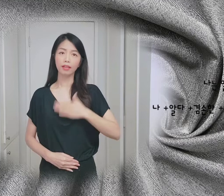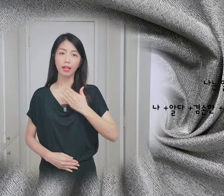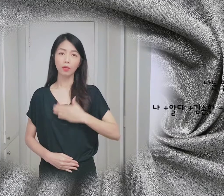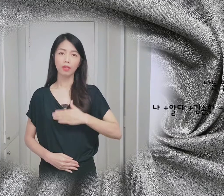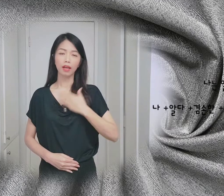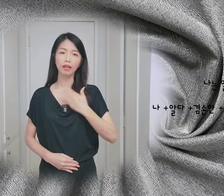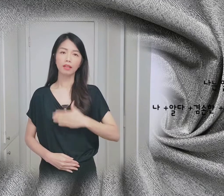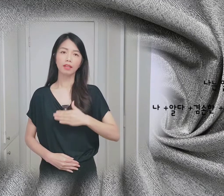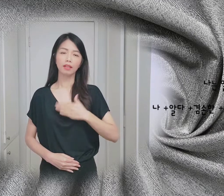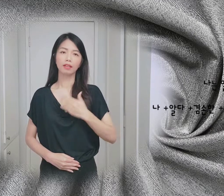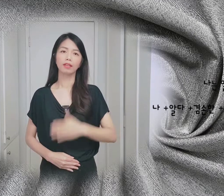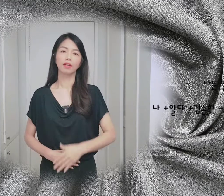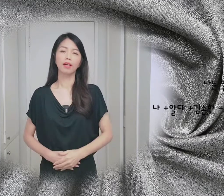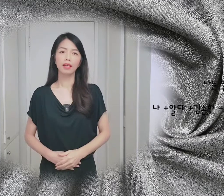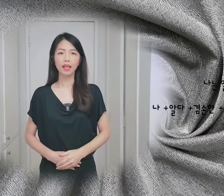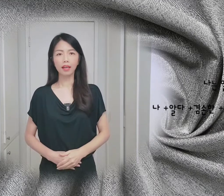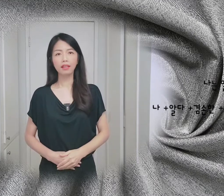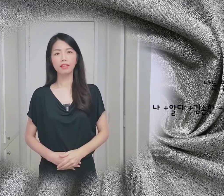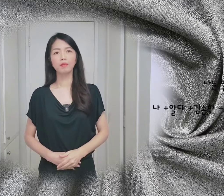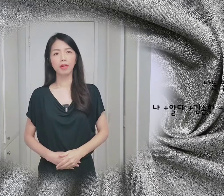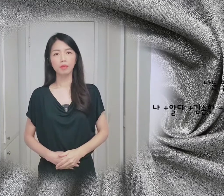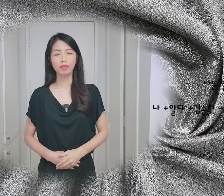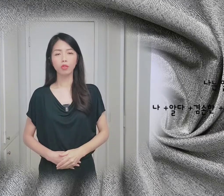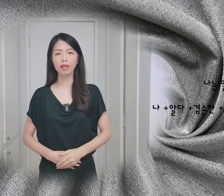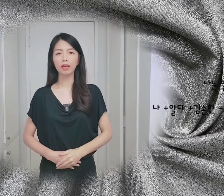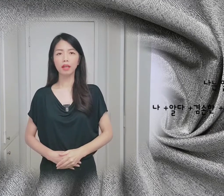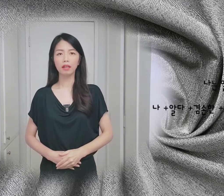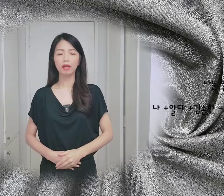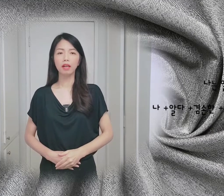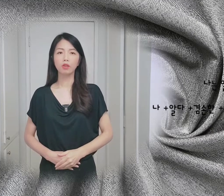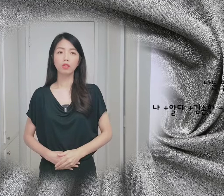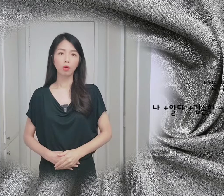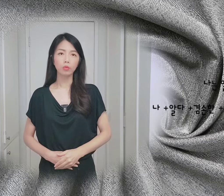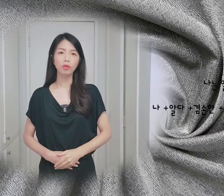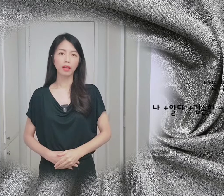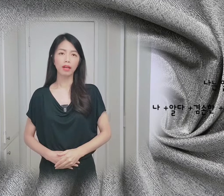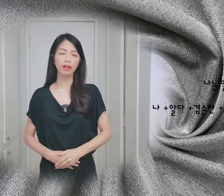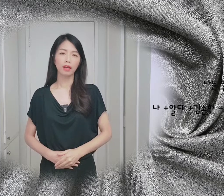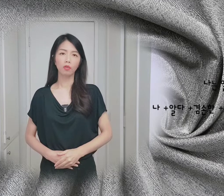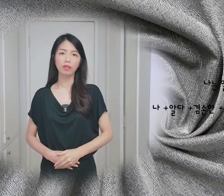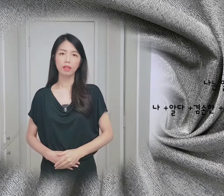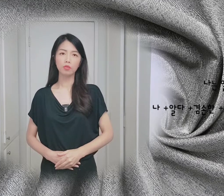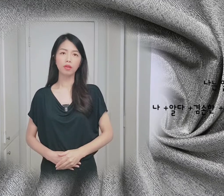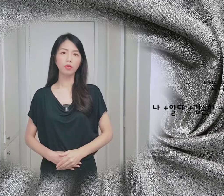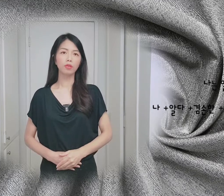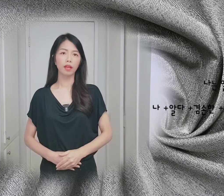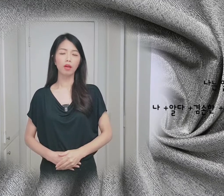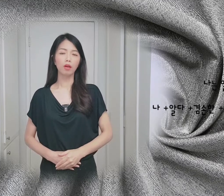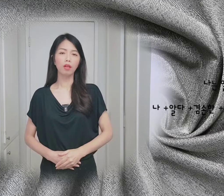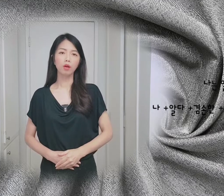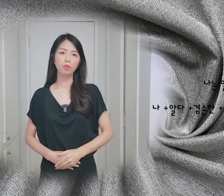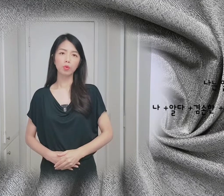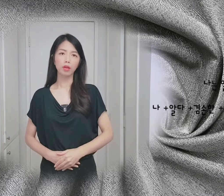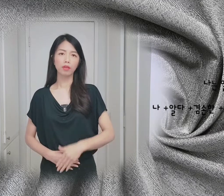있다. 알고 있다. 착한 그대 마음. 여기서 착하다를 저는 겸손하다 라고 한 뜻의 수어를